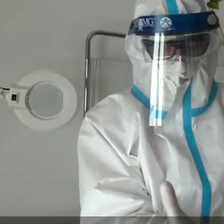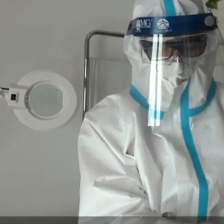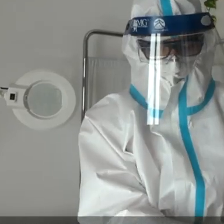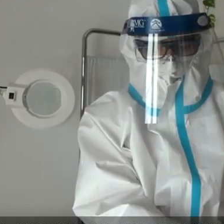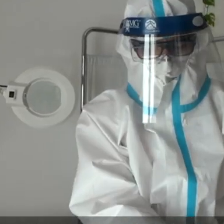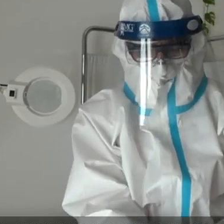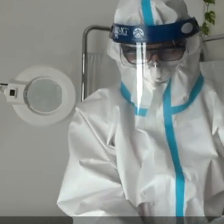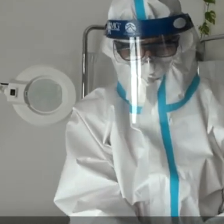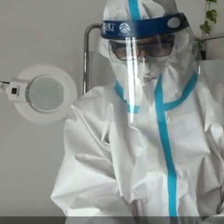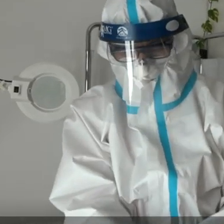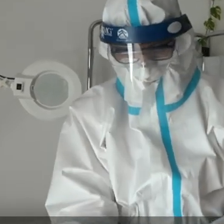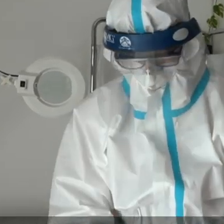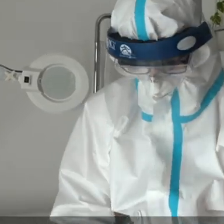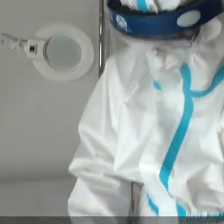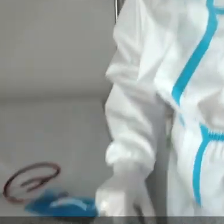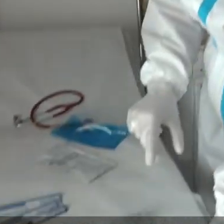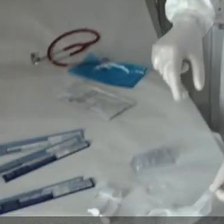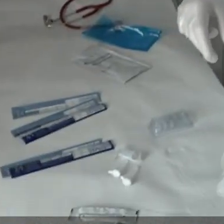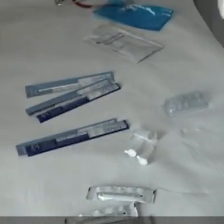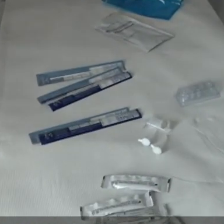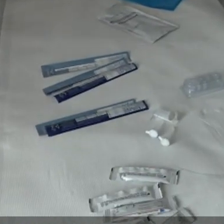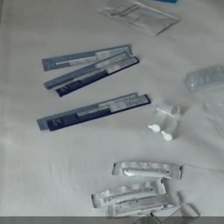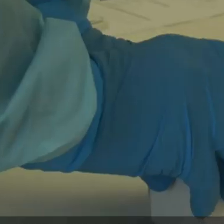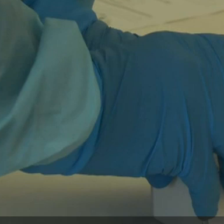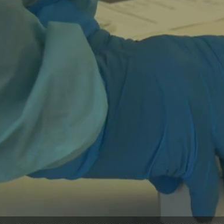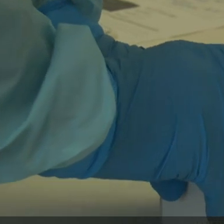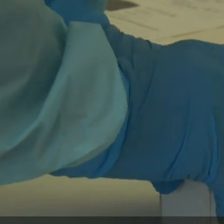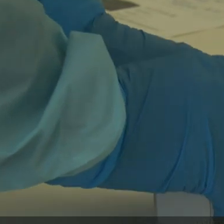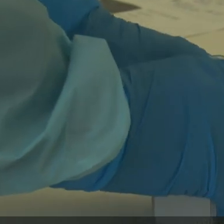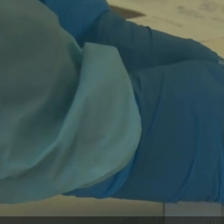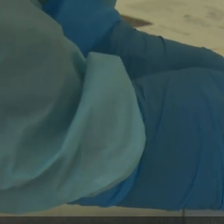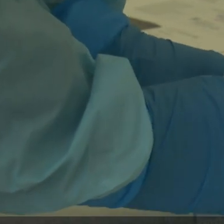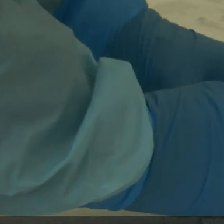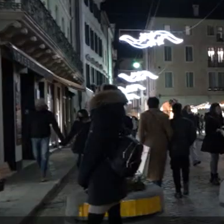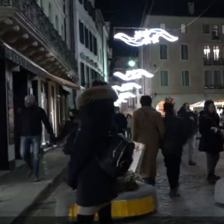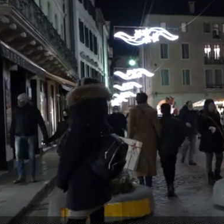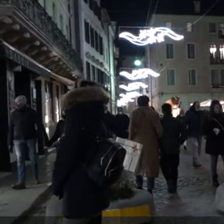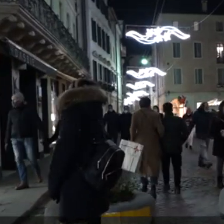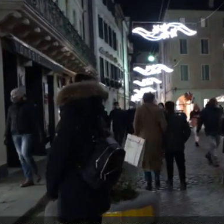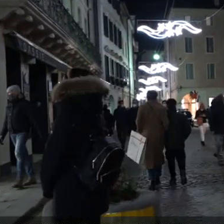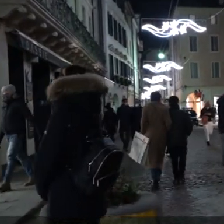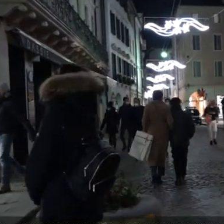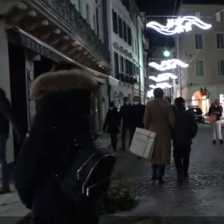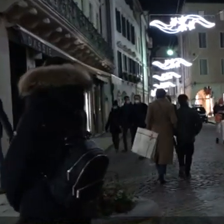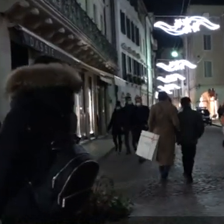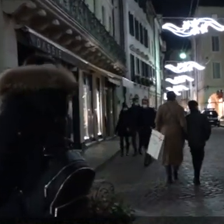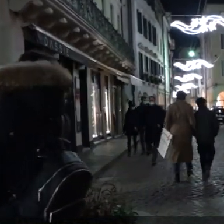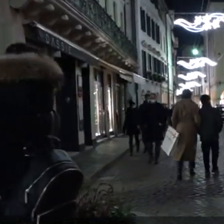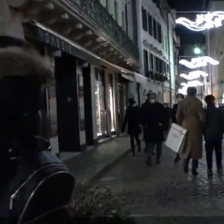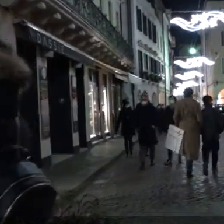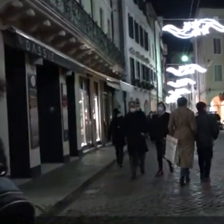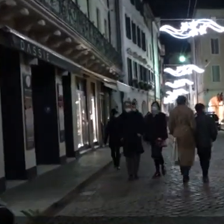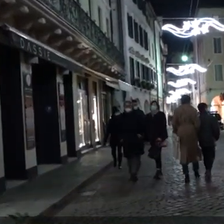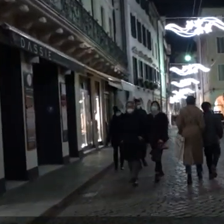intensive. Necessario intervenire per porre un freno al dilagare del virus e riportare la curva dei contagi verso il basso. Dopo gli assembramenti dello scorso